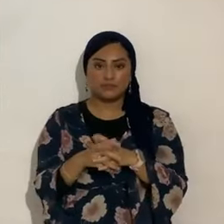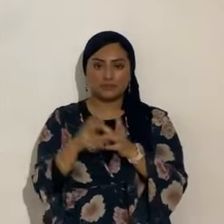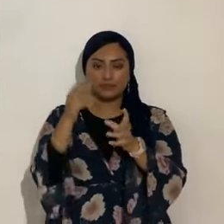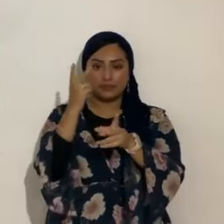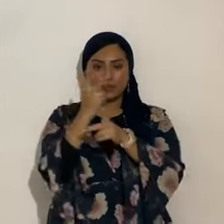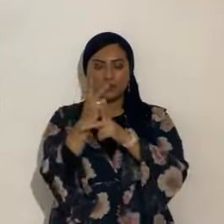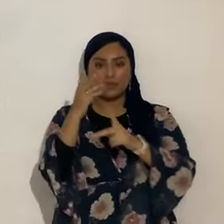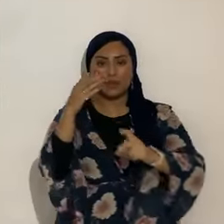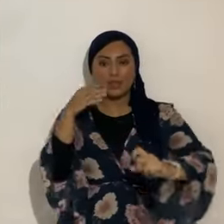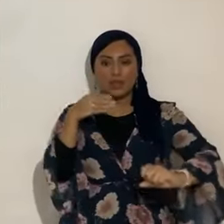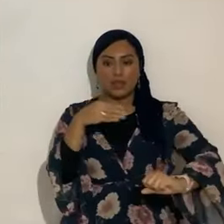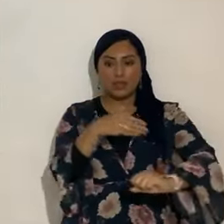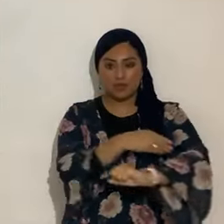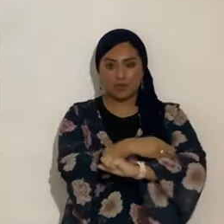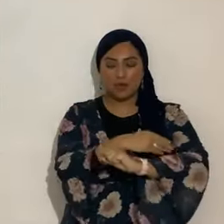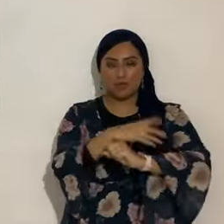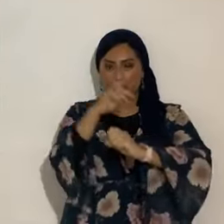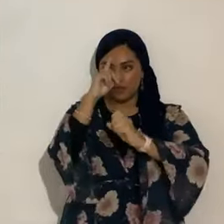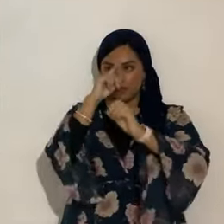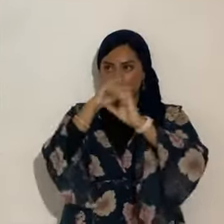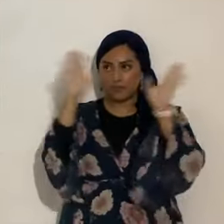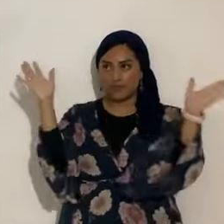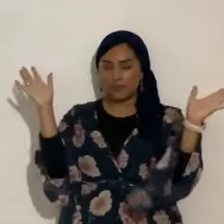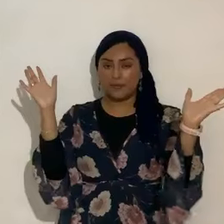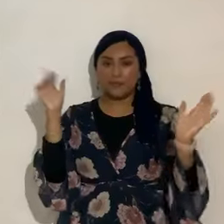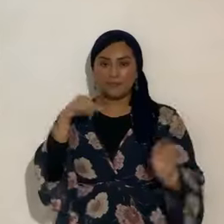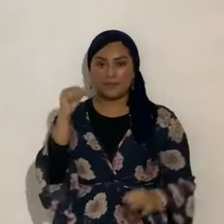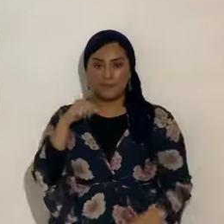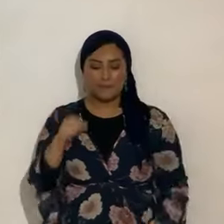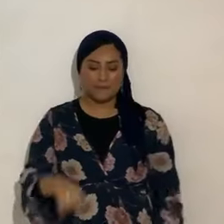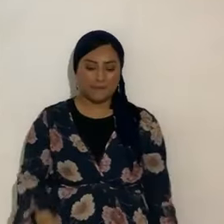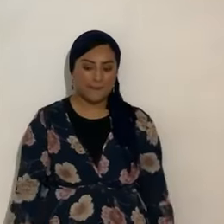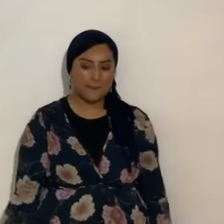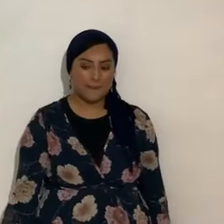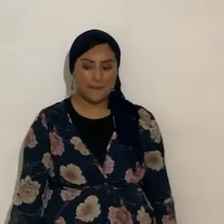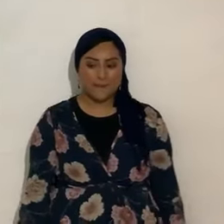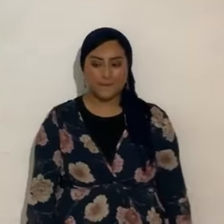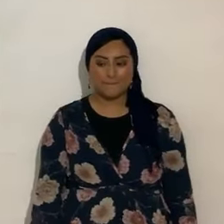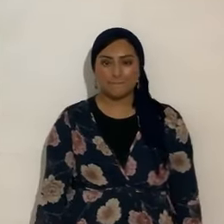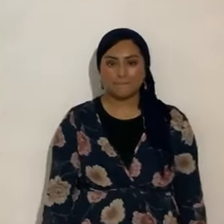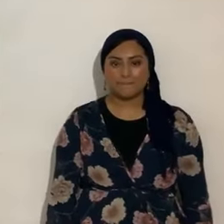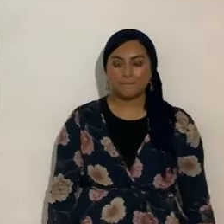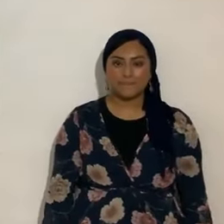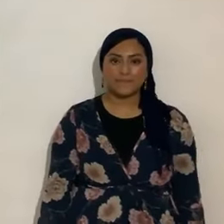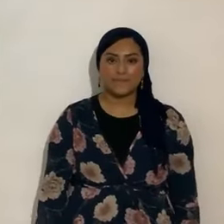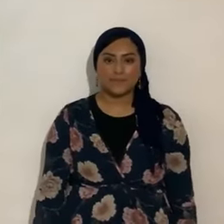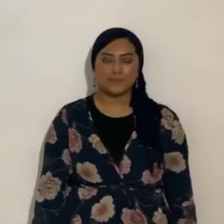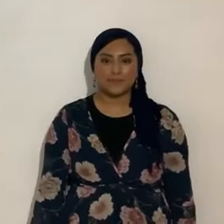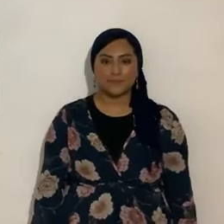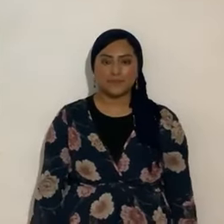potencial creativo, ¿sí? ¿De acuerdo?